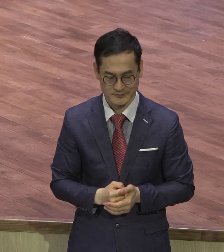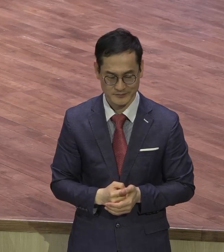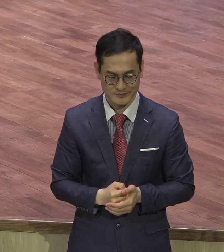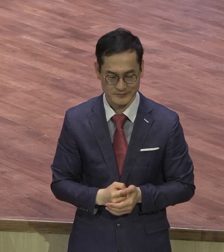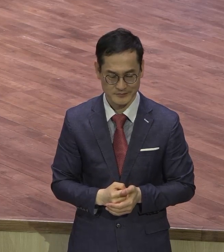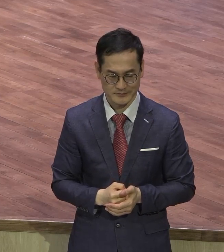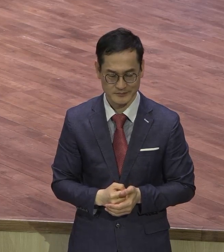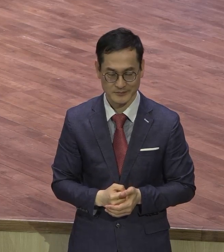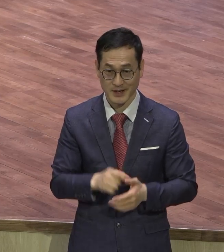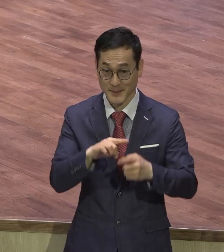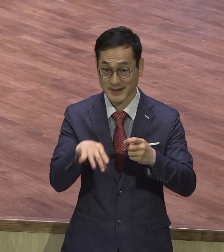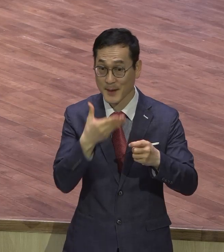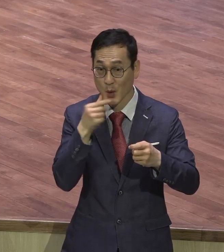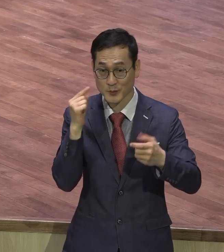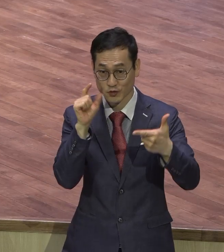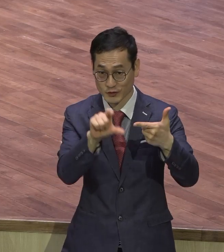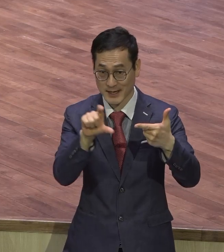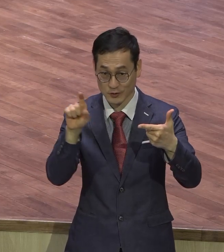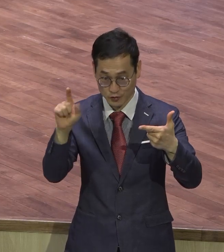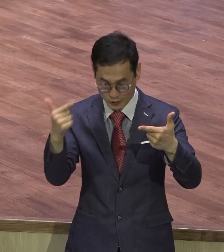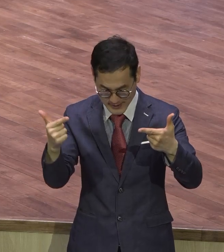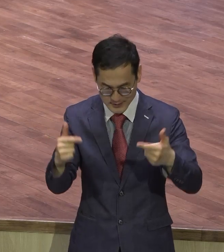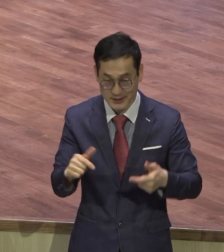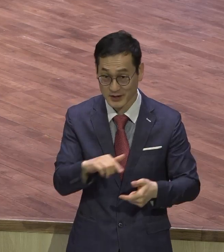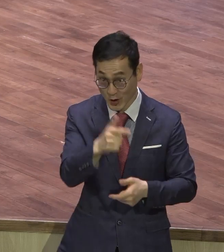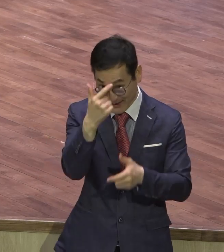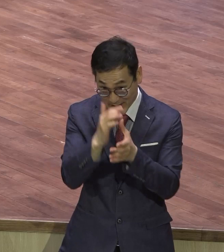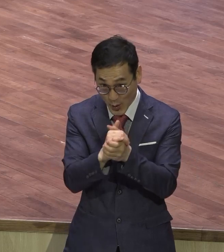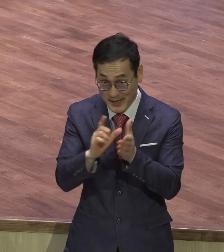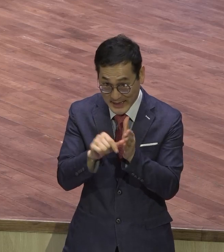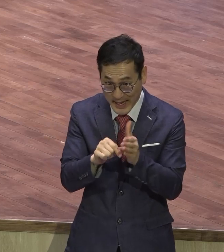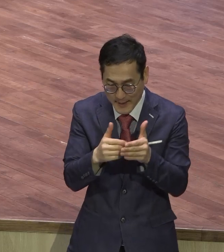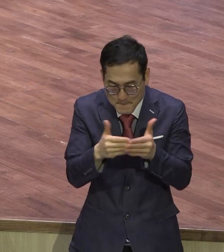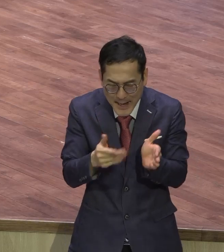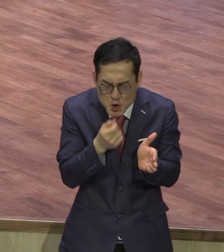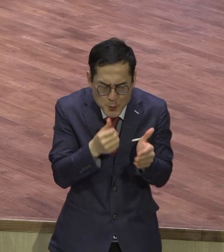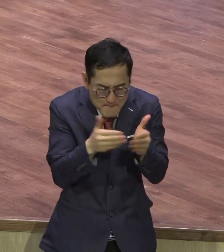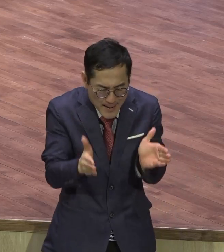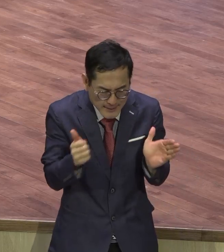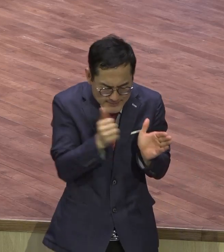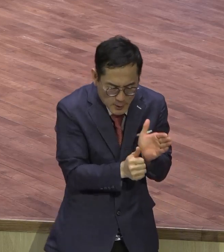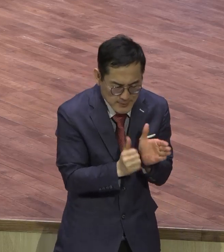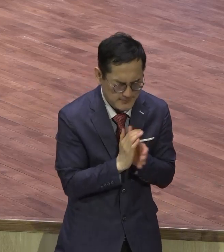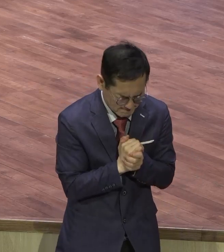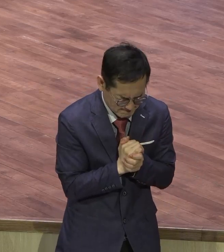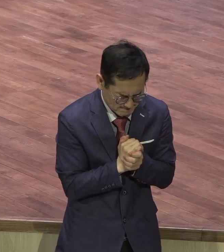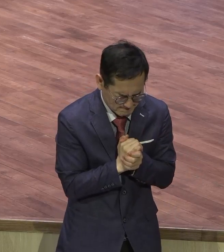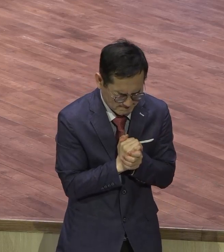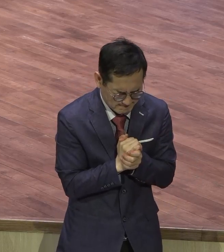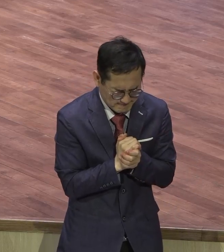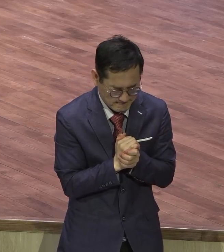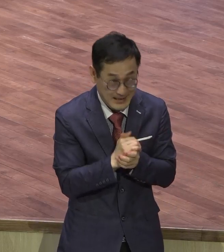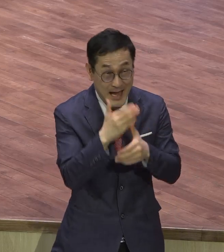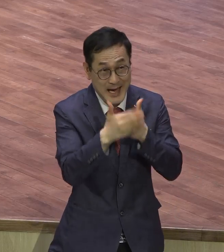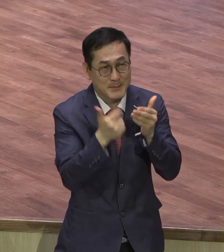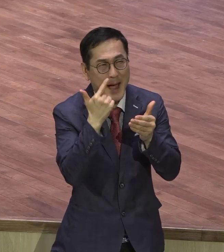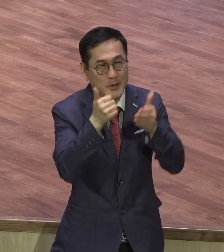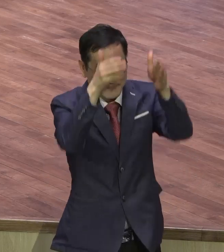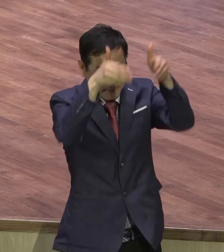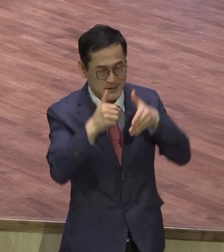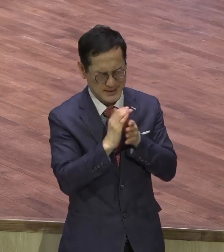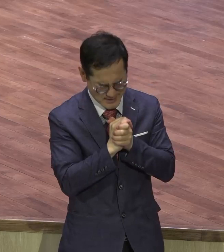너는 기도할 때에 너 골방에 들어가 문을 닫고 은밀한 중에 계신 너 아버지께 기도하라. 은밀한 중에 보시는